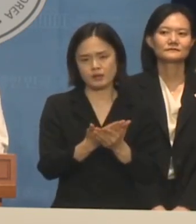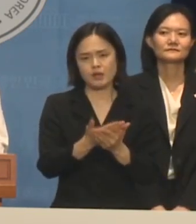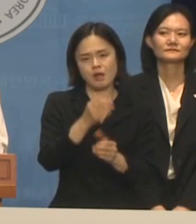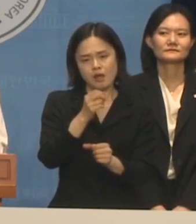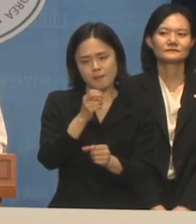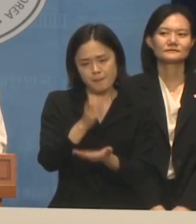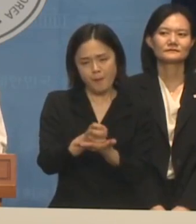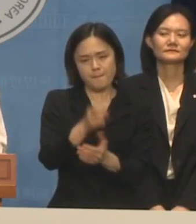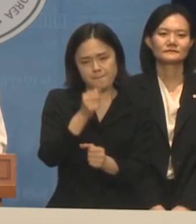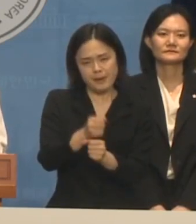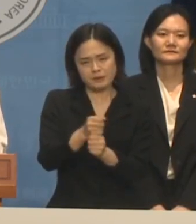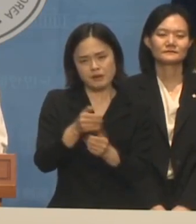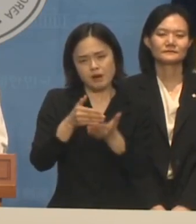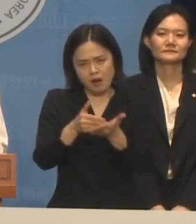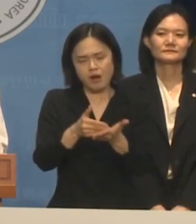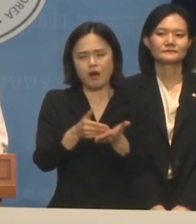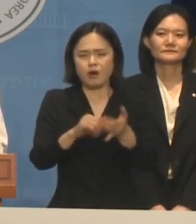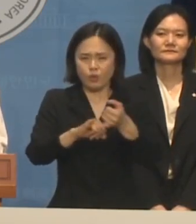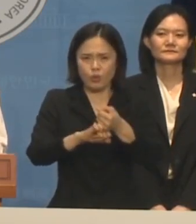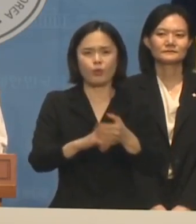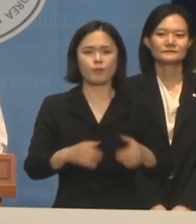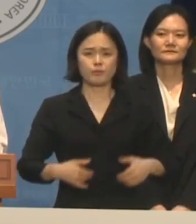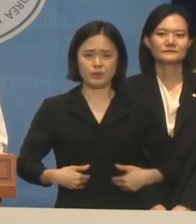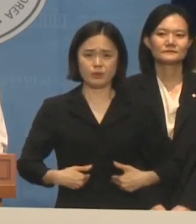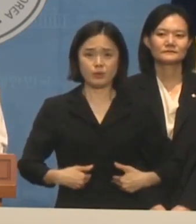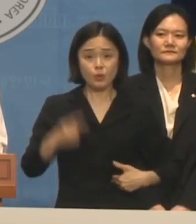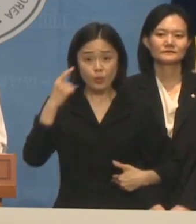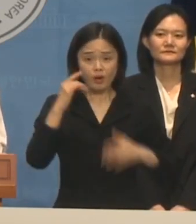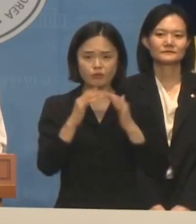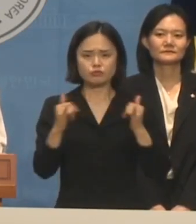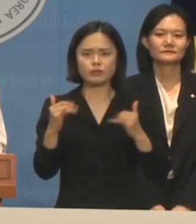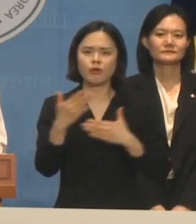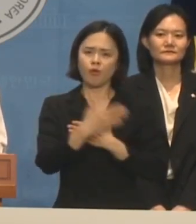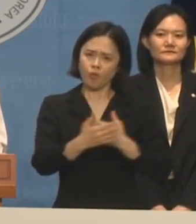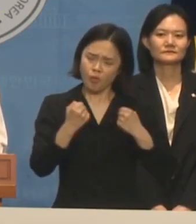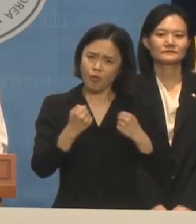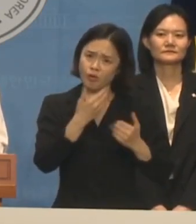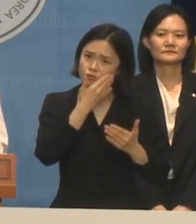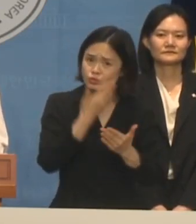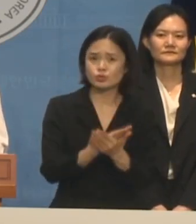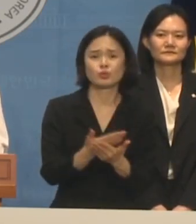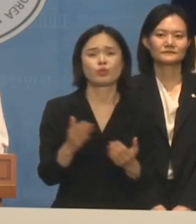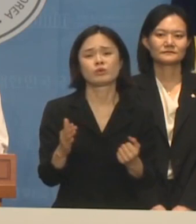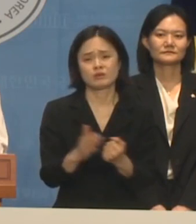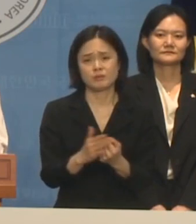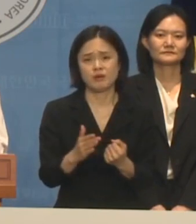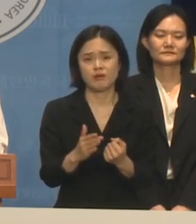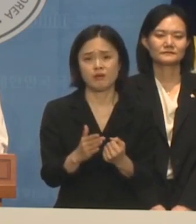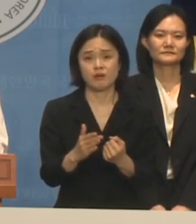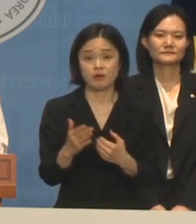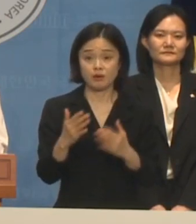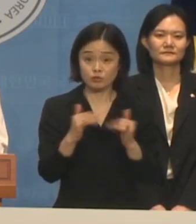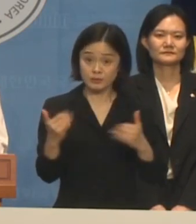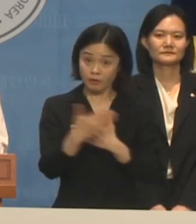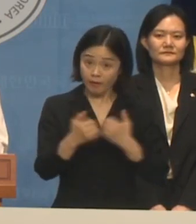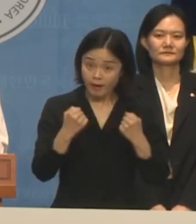아프지 않고 건강해야 하기 때문입니다. 그래야 노동시장도 안정되고 경제도 성장할